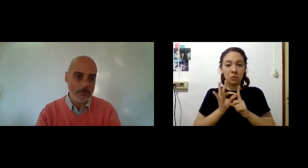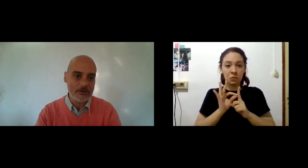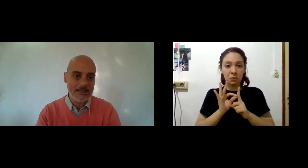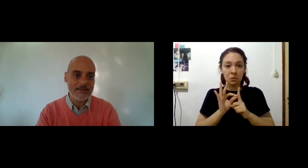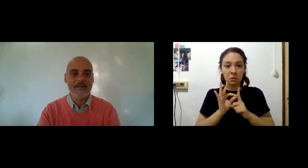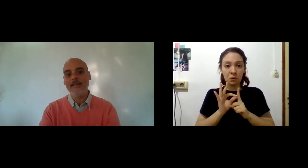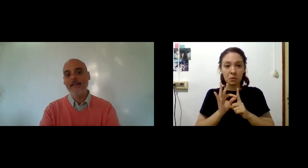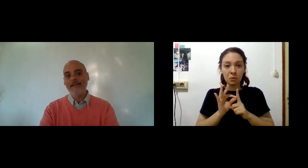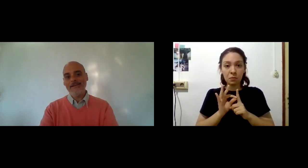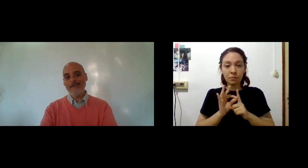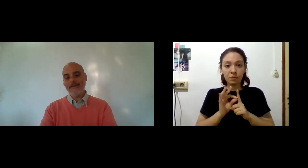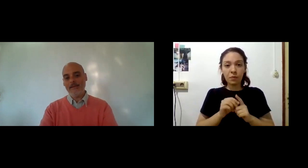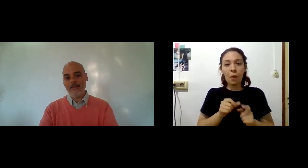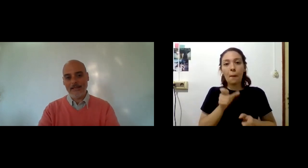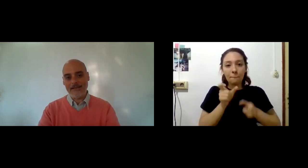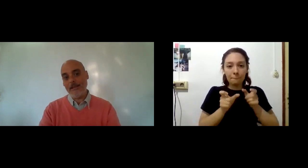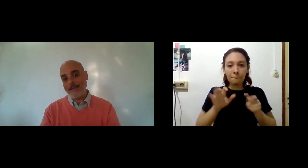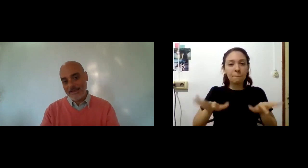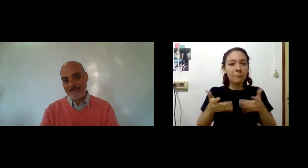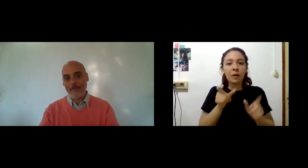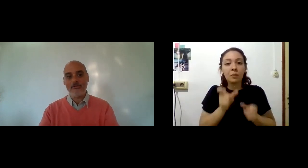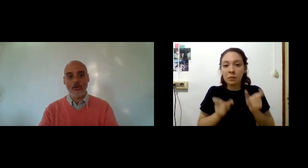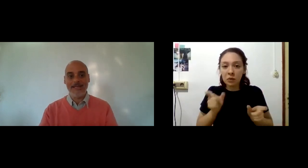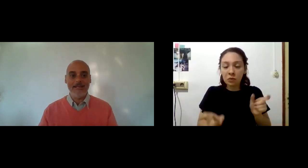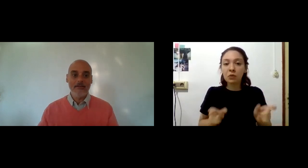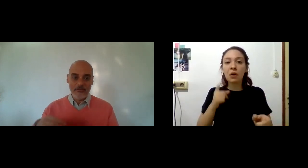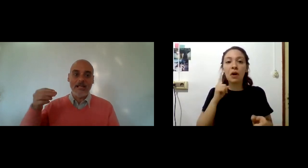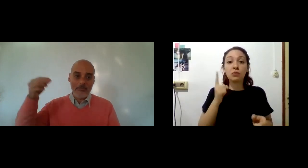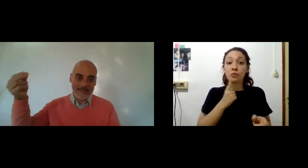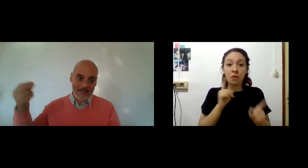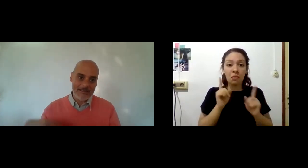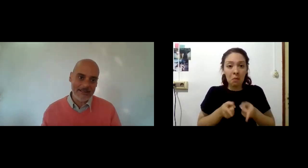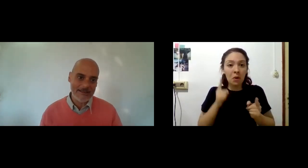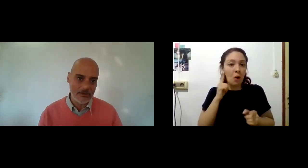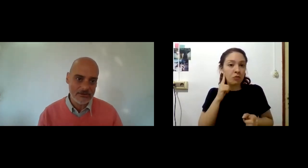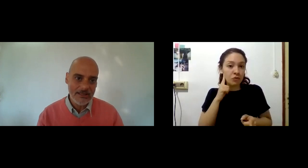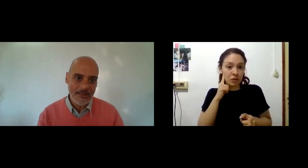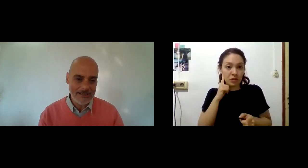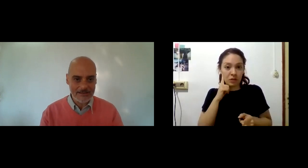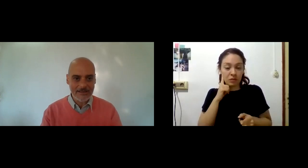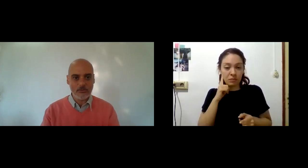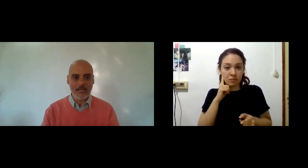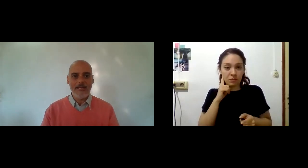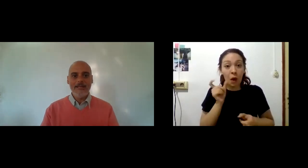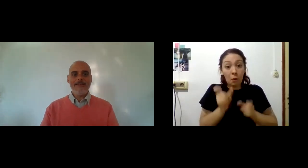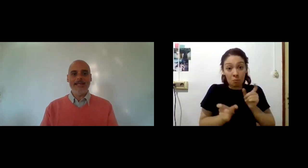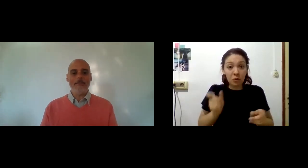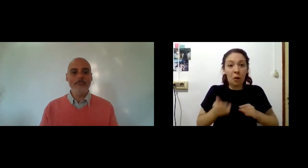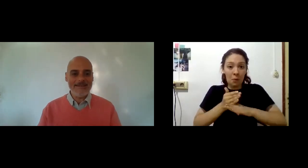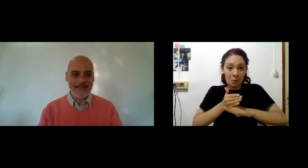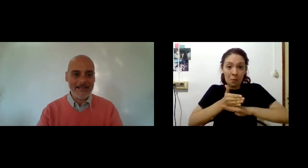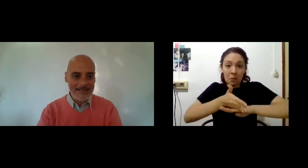sordos como para oyentes, y quienes pasan el examen son los que finalmente quedan ingresados a la tecnicatura